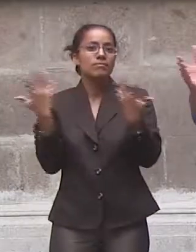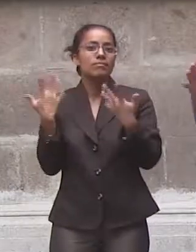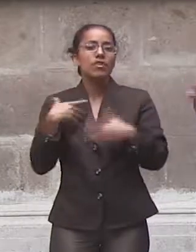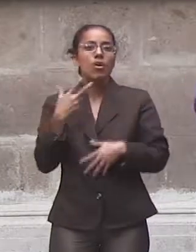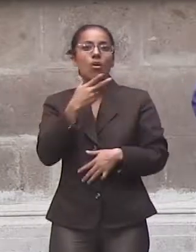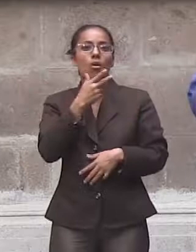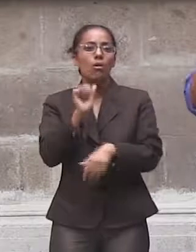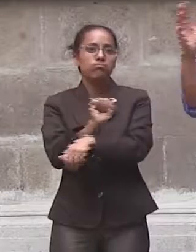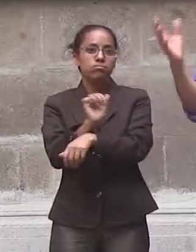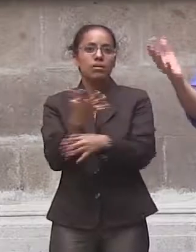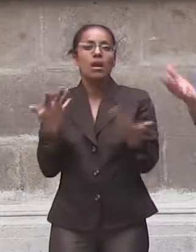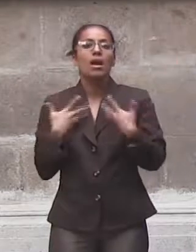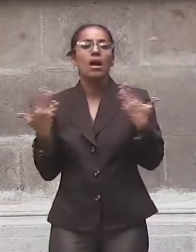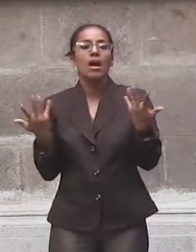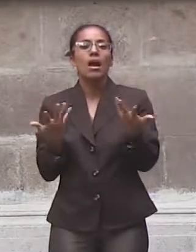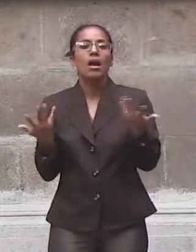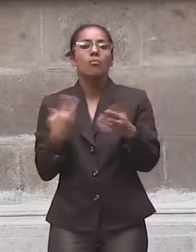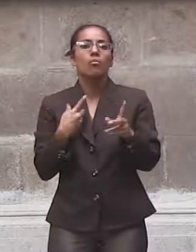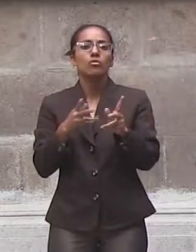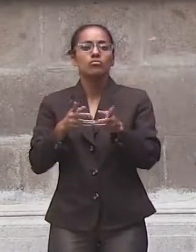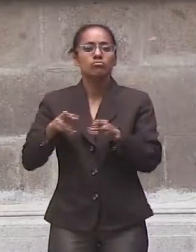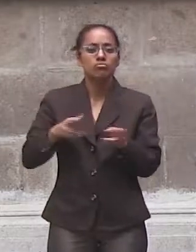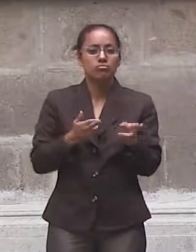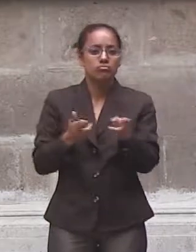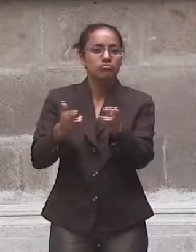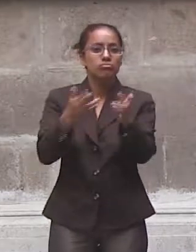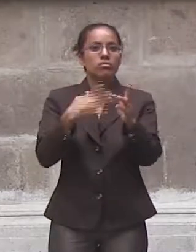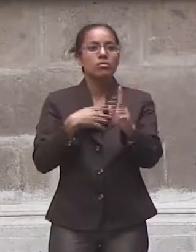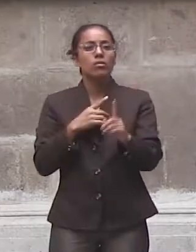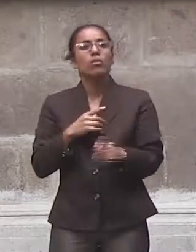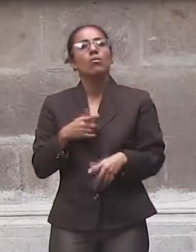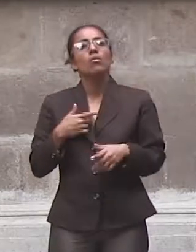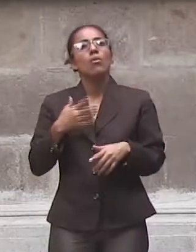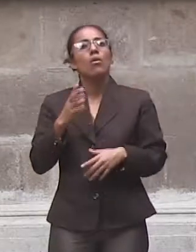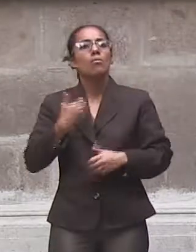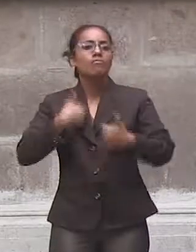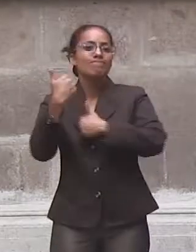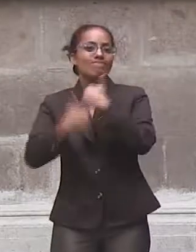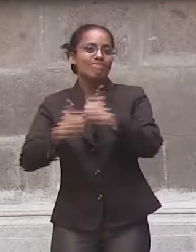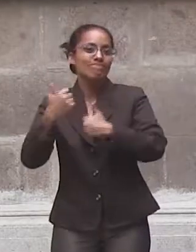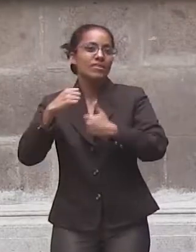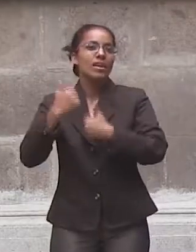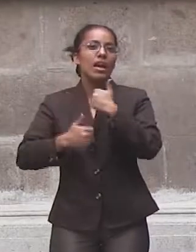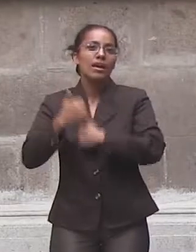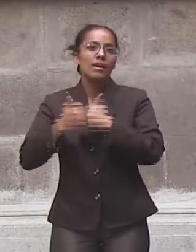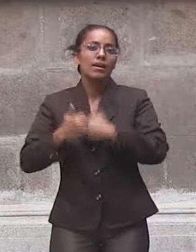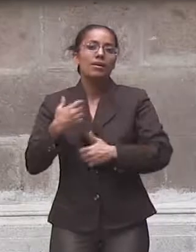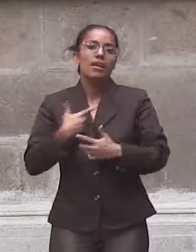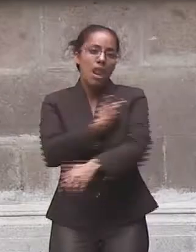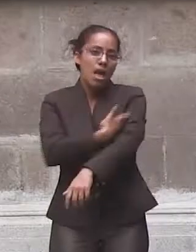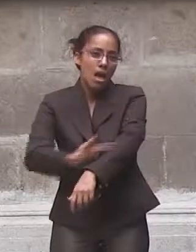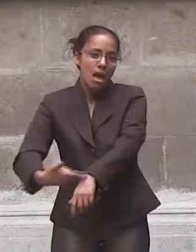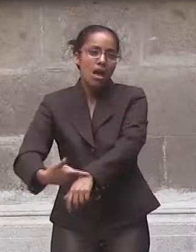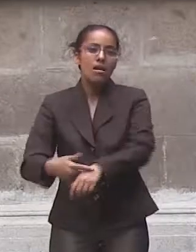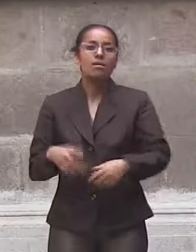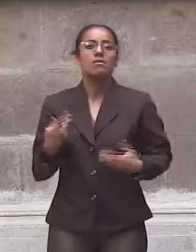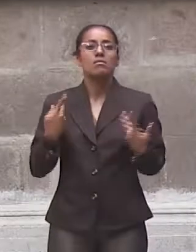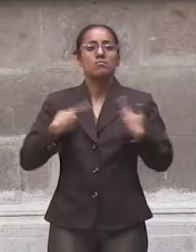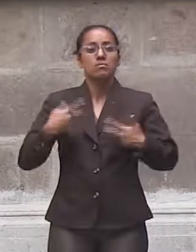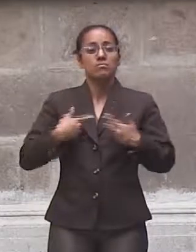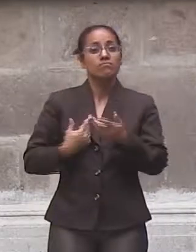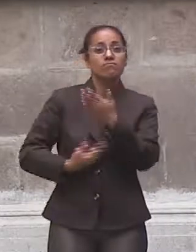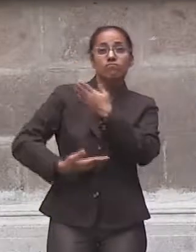que se llama una personal es decir un recorrido por una parte de su carrera una carrera muy larga uno de los artistas quizás más